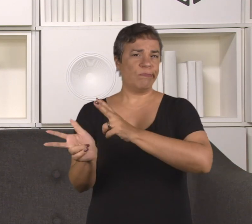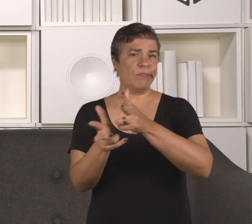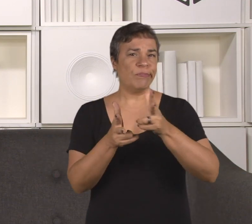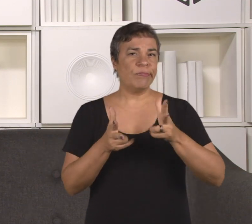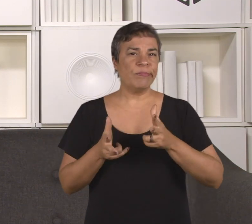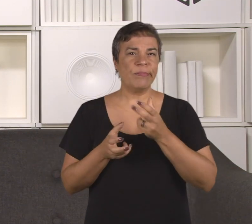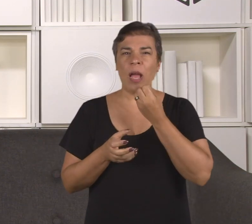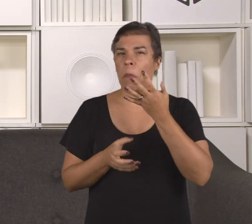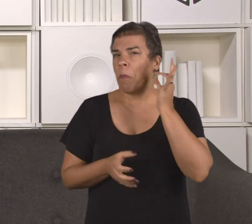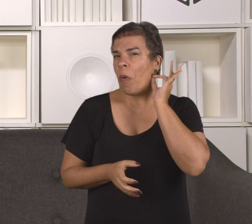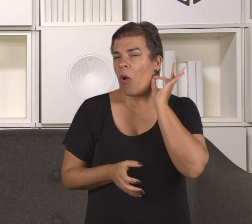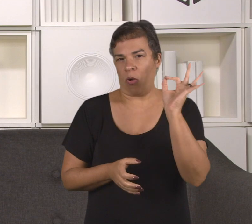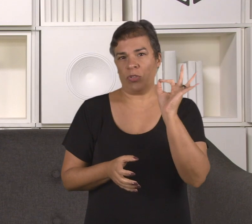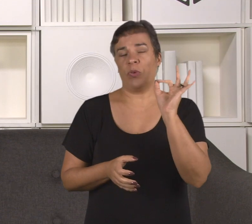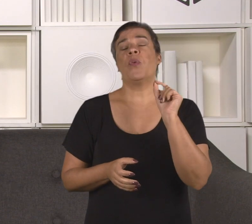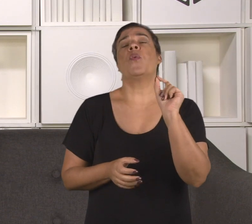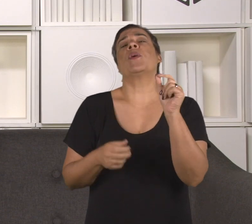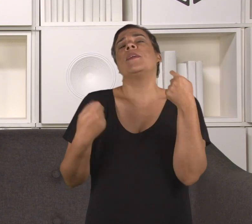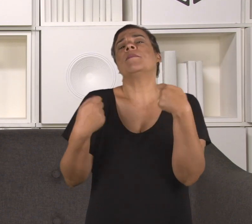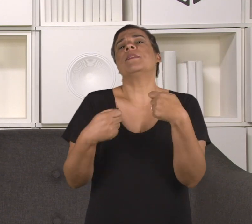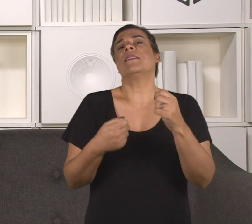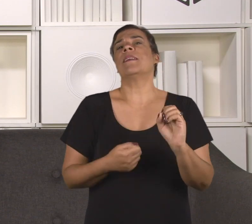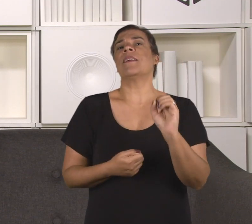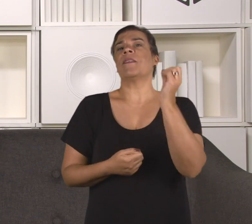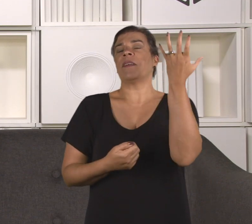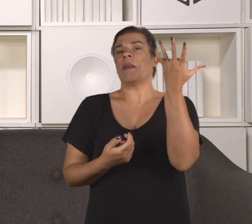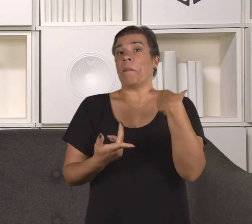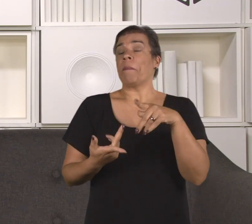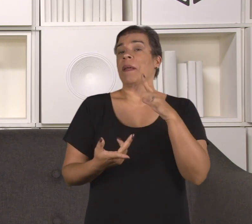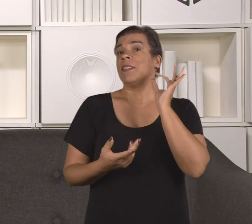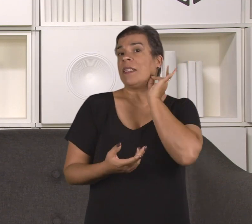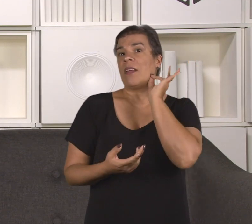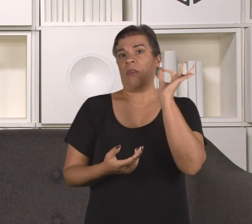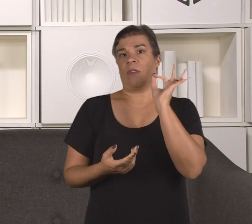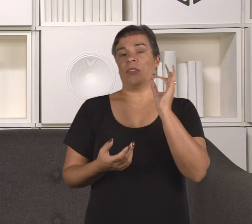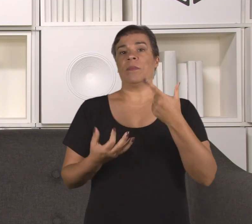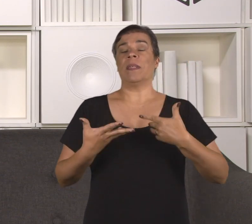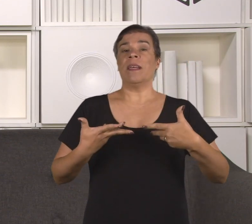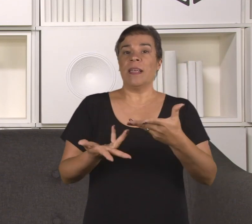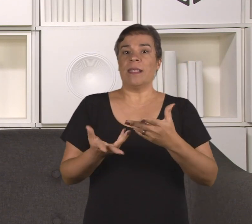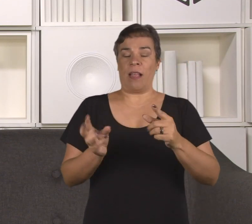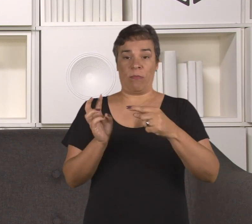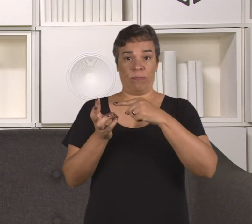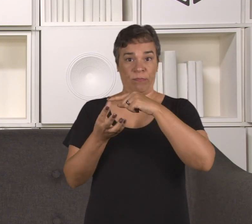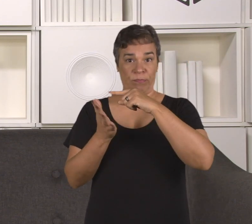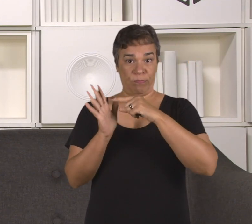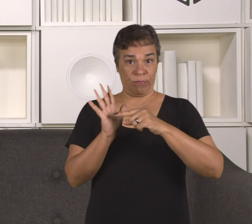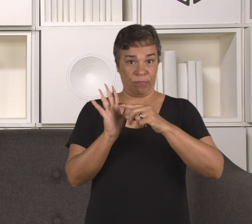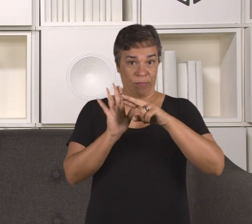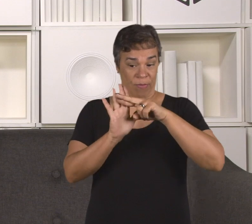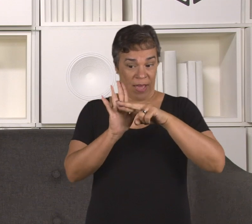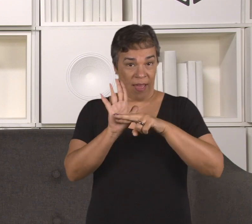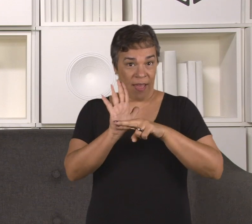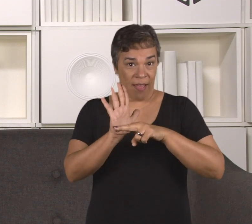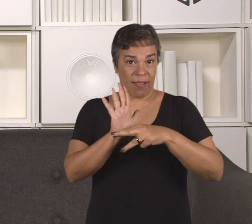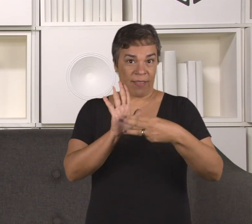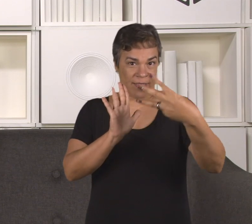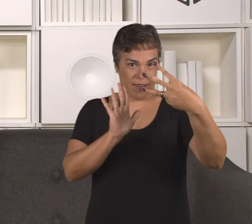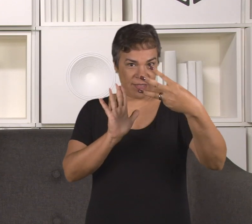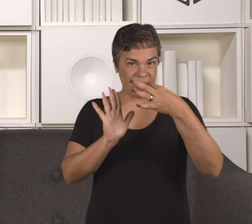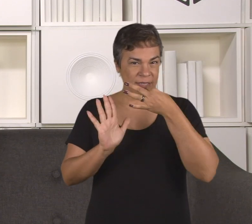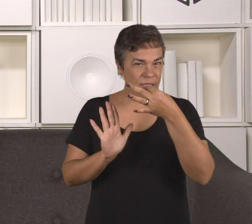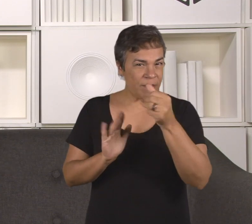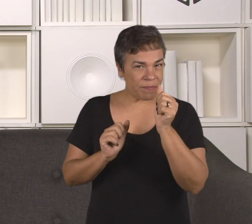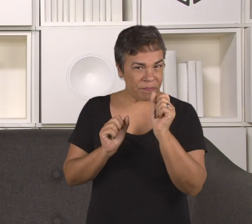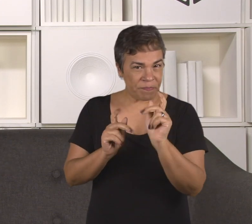que acontecer nessa roda de conversa para ela valer a pena? Então eu tenho 3 regras, 3 dicas para você. Para mim,